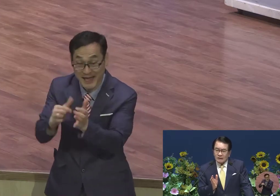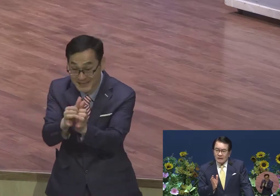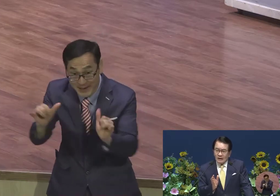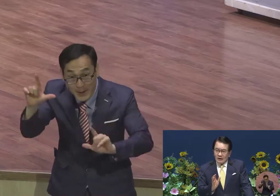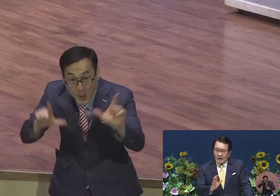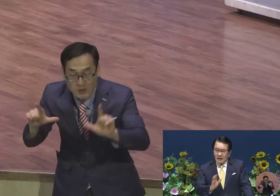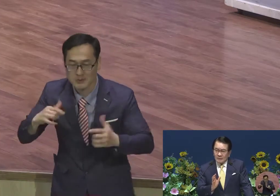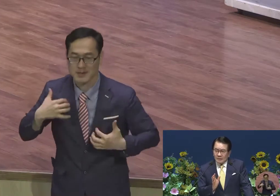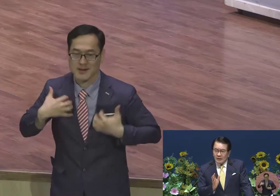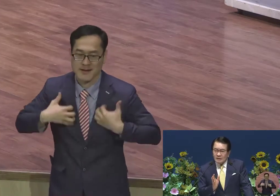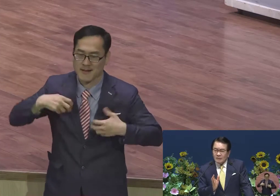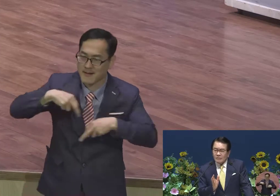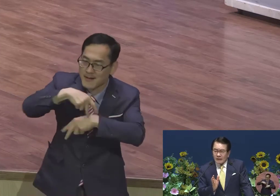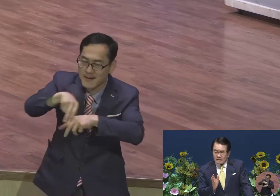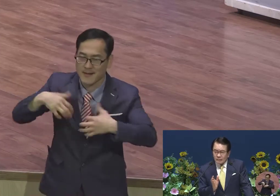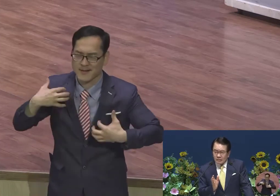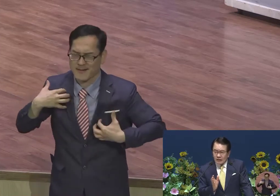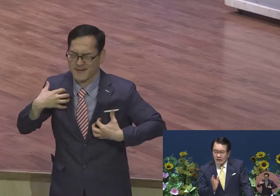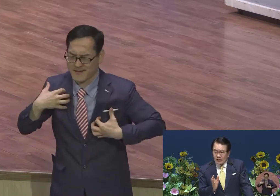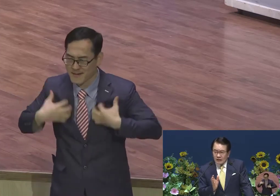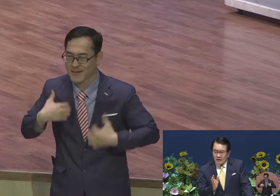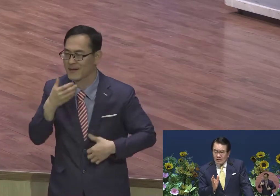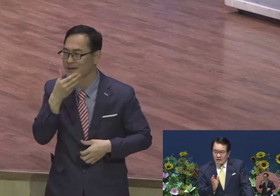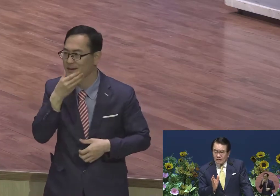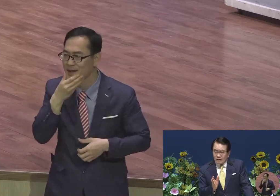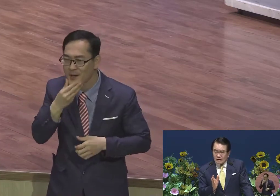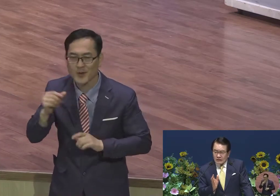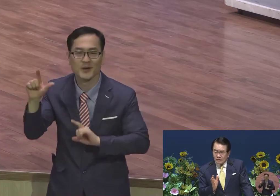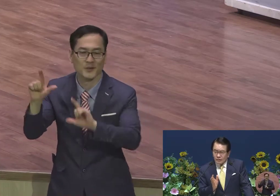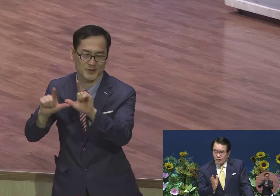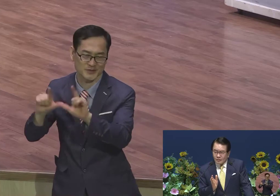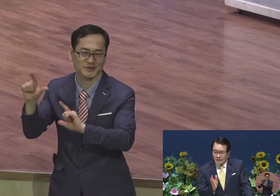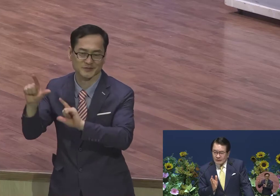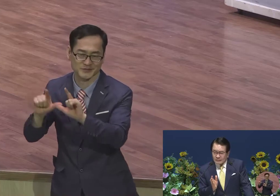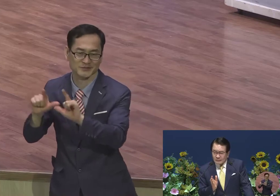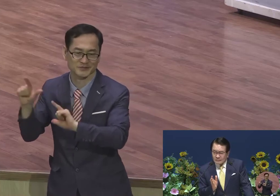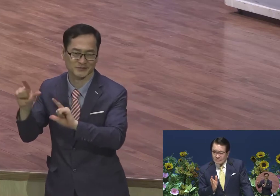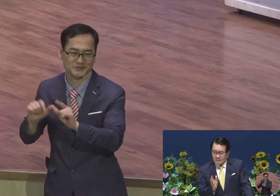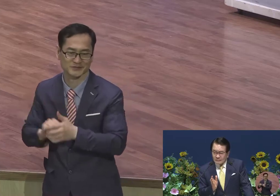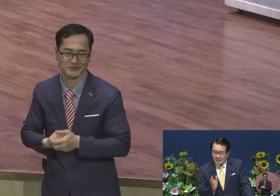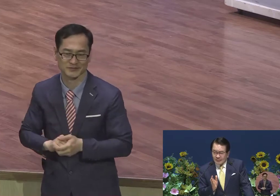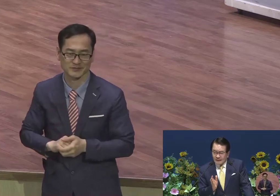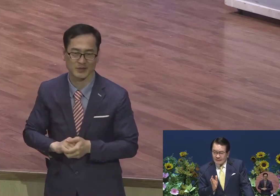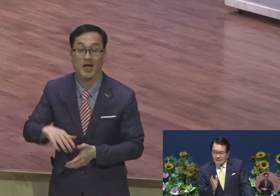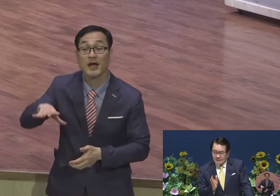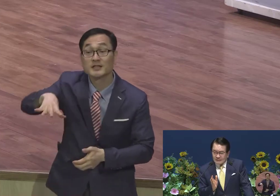창조할 때 하나는 백인들로 만들었구나. 우리가 잘못 꼽혀가지고.